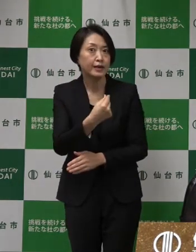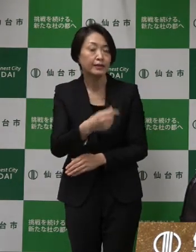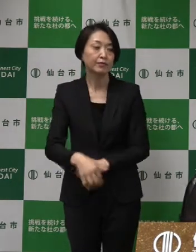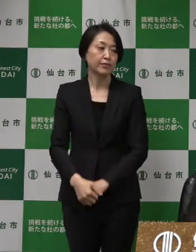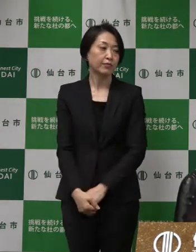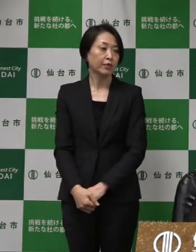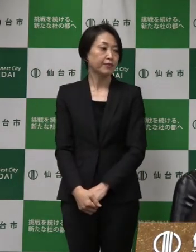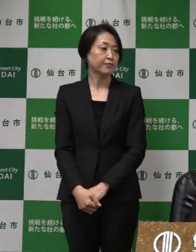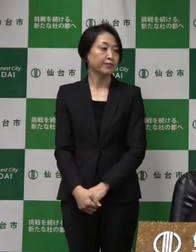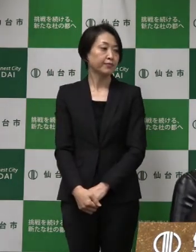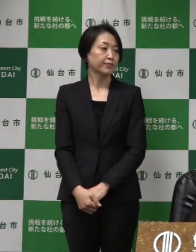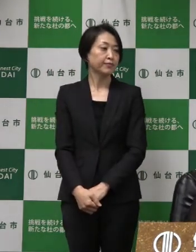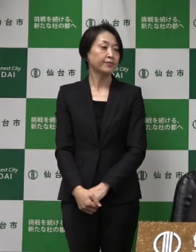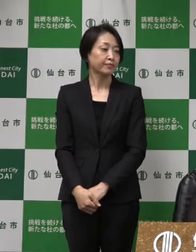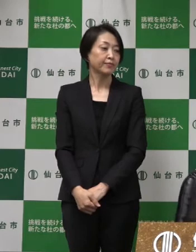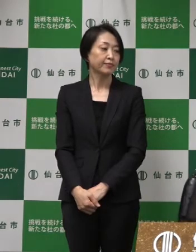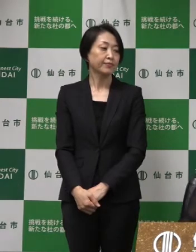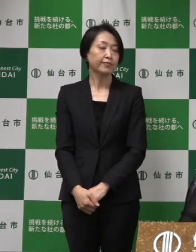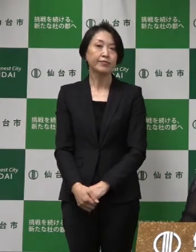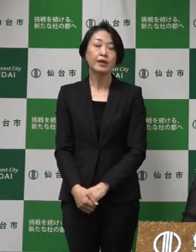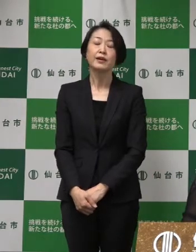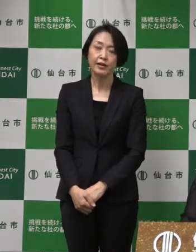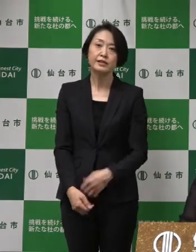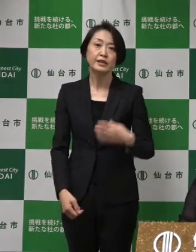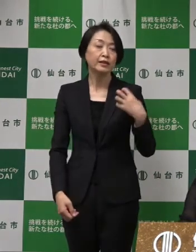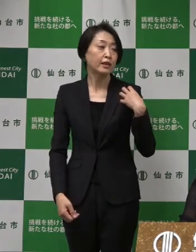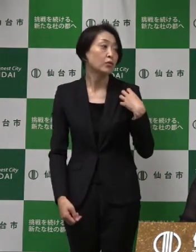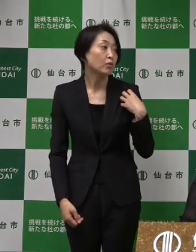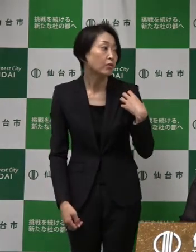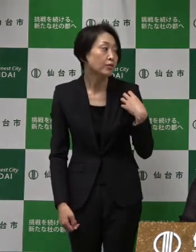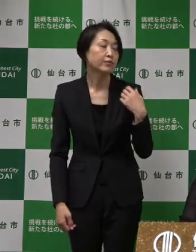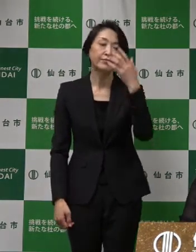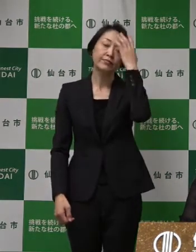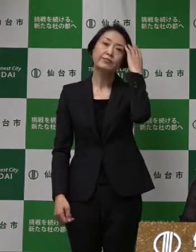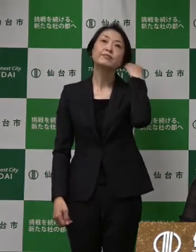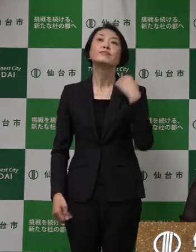それでは 担当さん、また改めてご説明ですか。 はい、